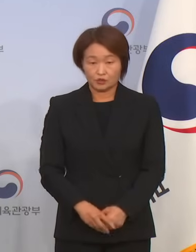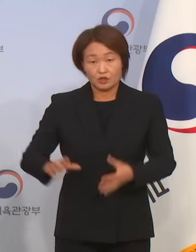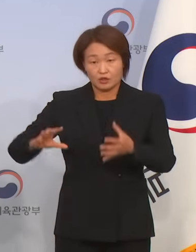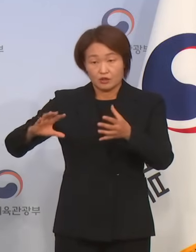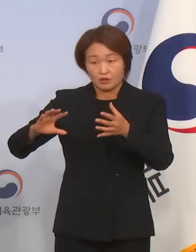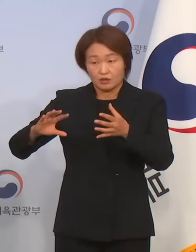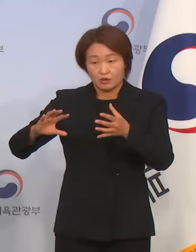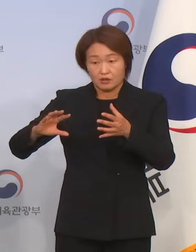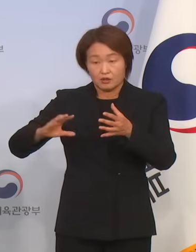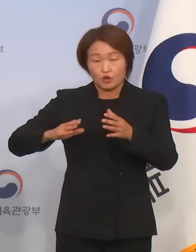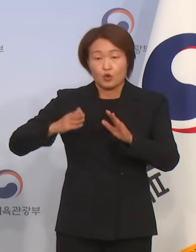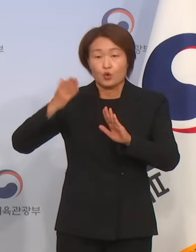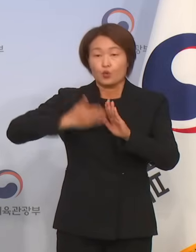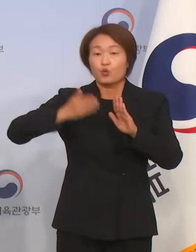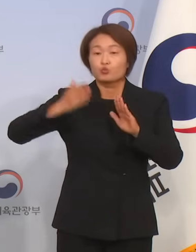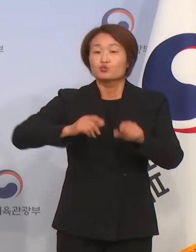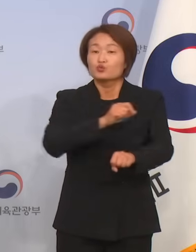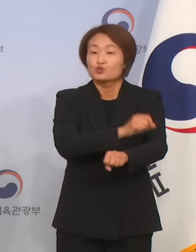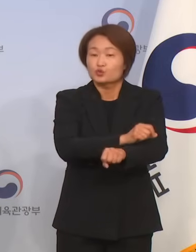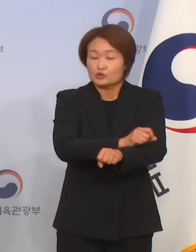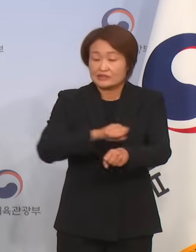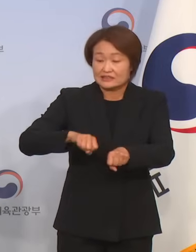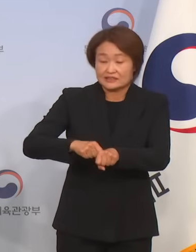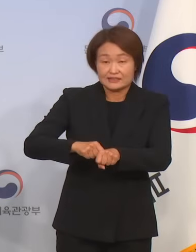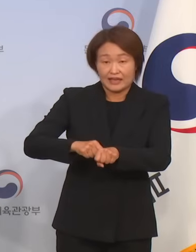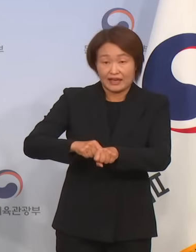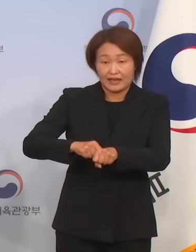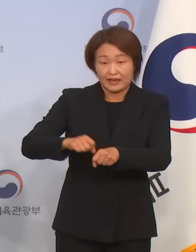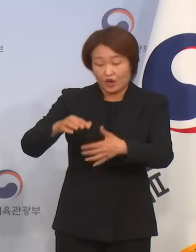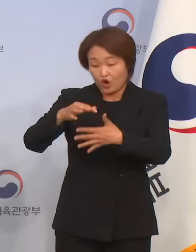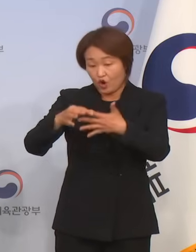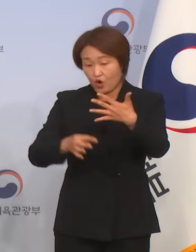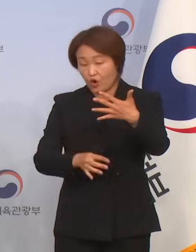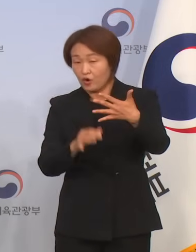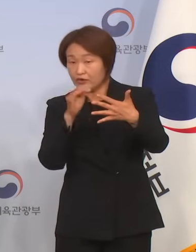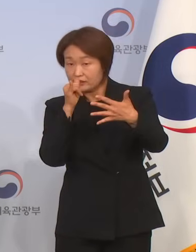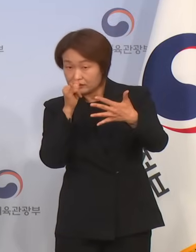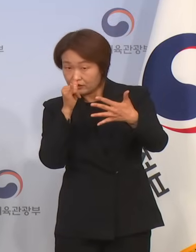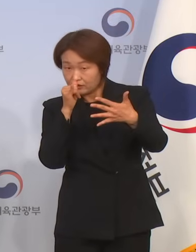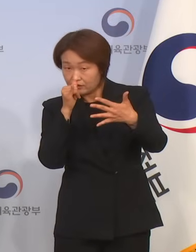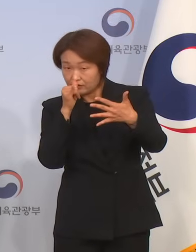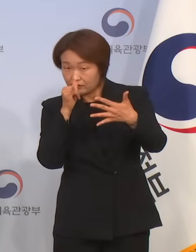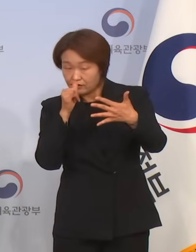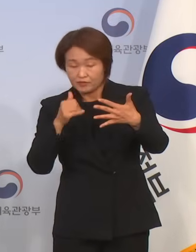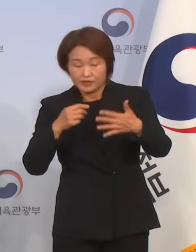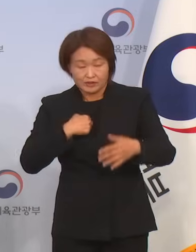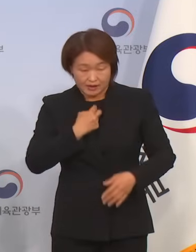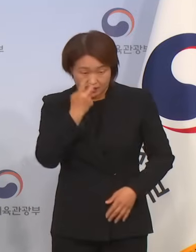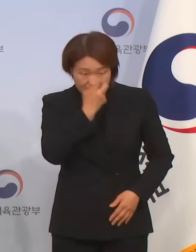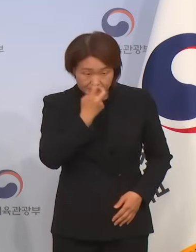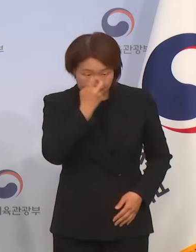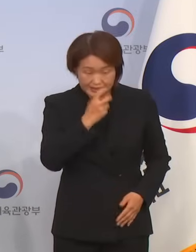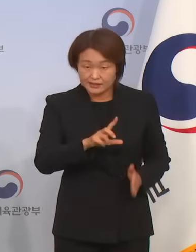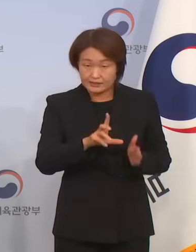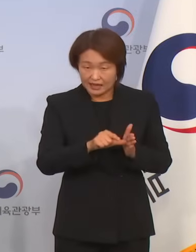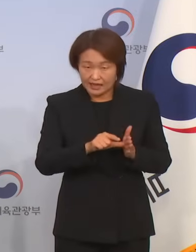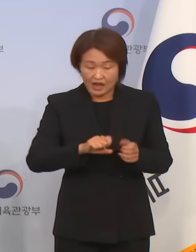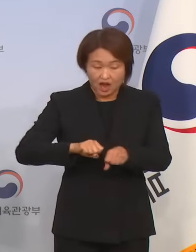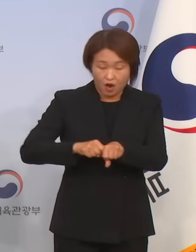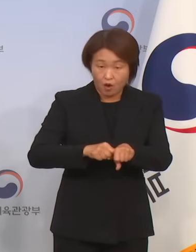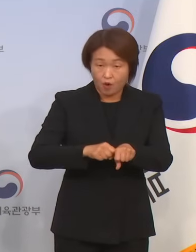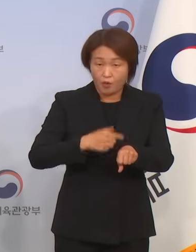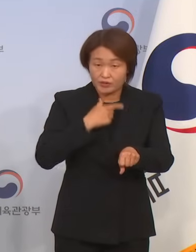국가 공무원 저 공무원 징계령에 따라서 그 규정에 보면은 자체 감사에서는 징계를 요구할